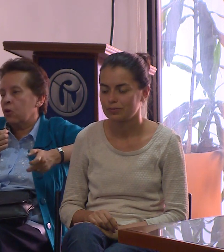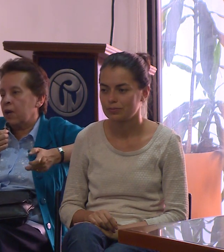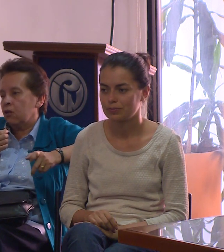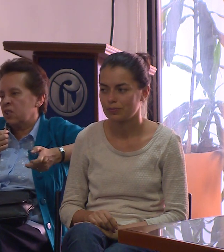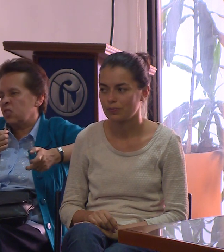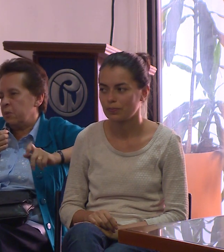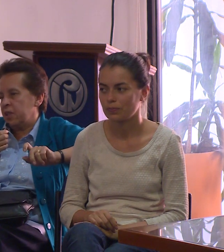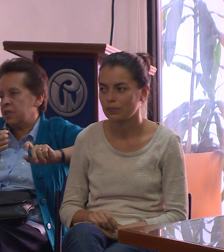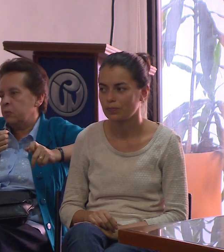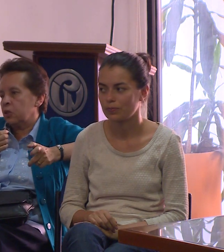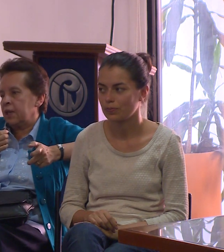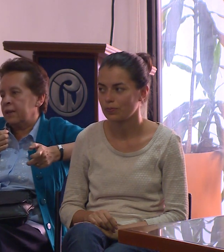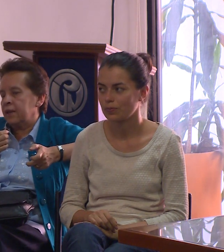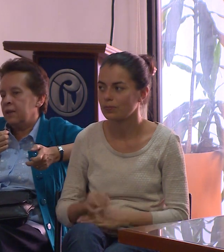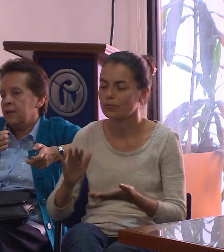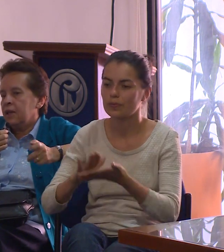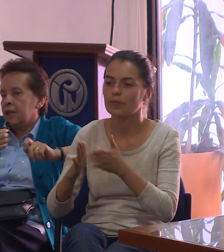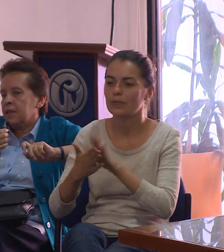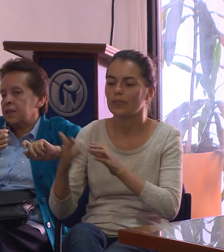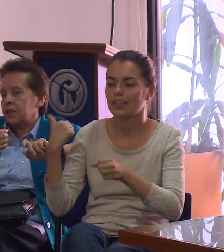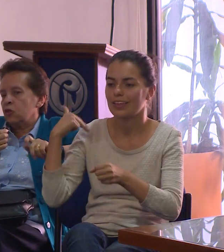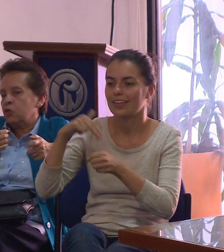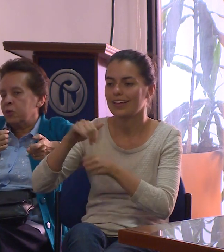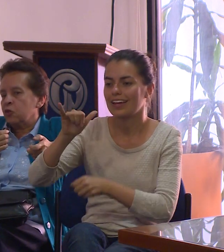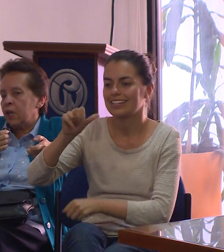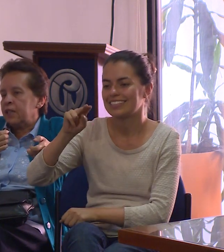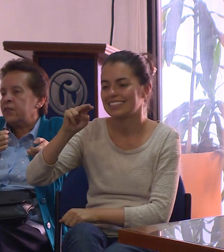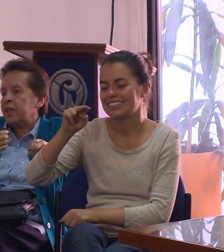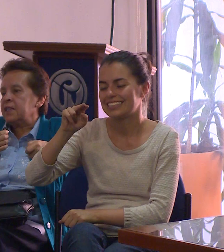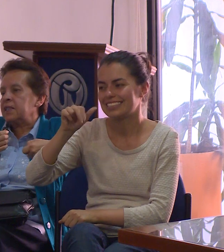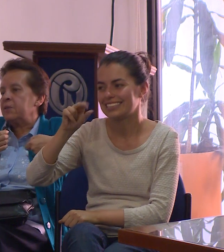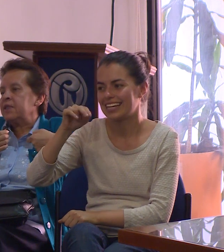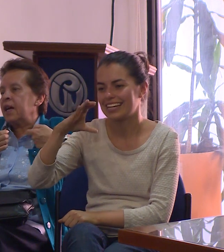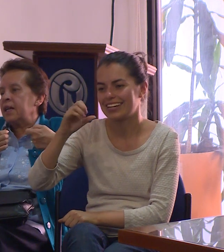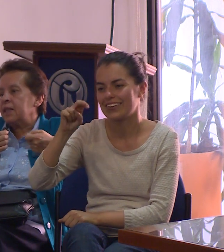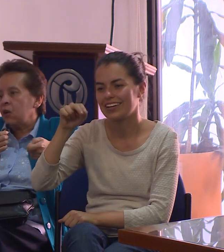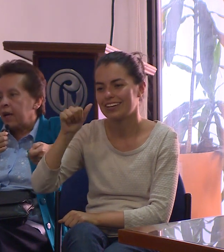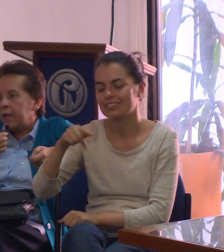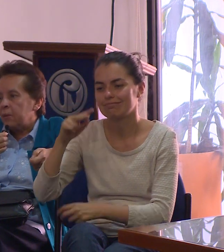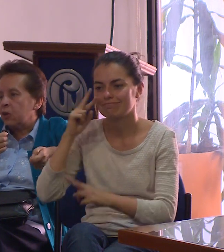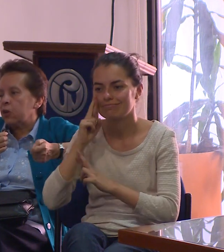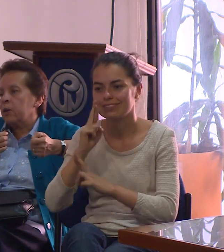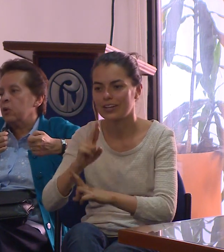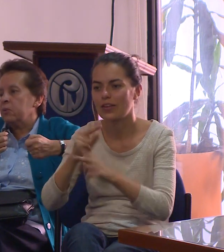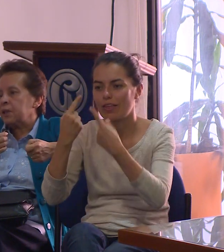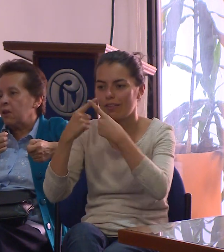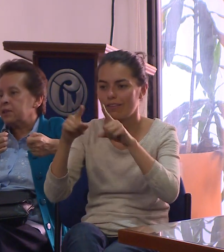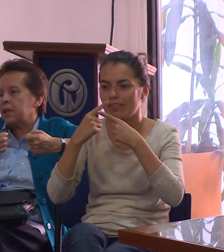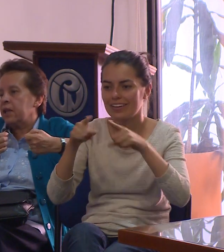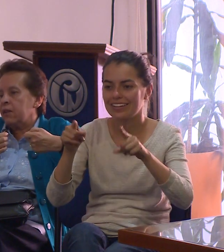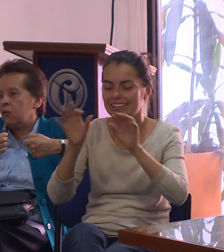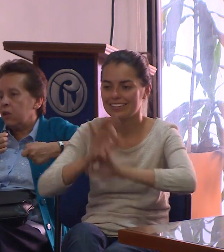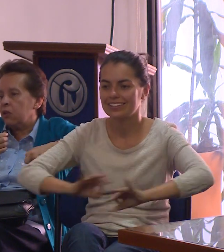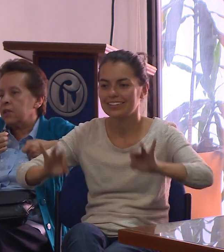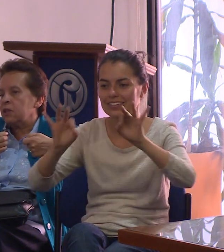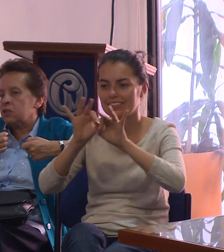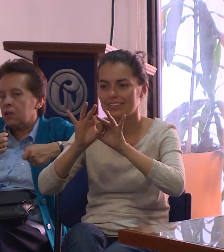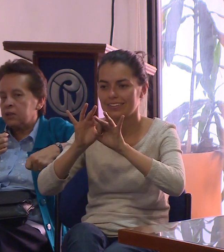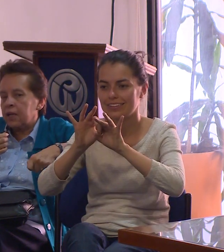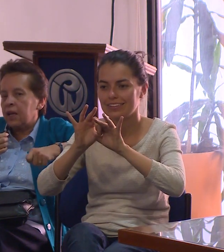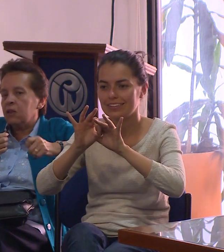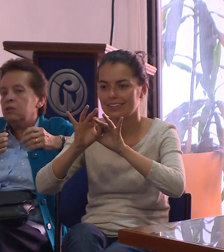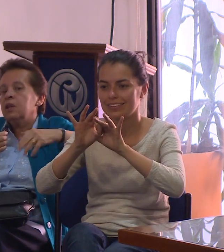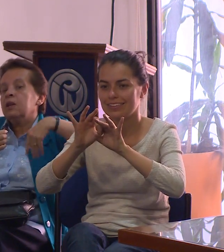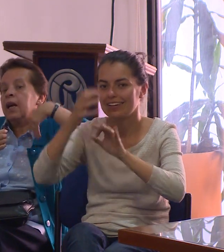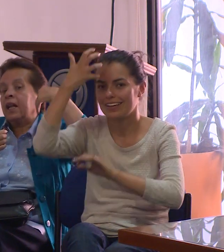también hemos logrado que eso también es importante, que ese reconocimiento de las diferencias también se haga desde lo académico y hemos invitado a ser evaluadores de los